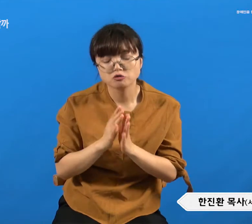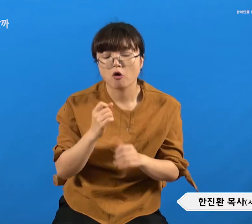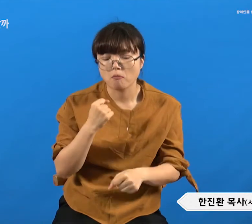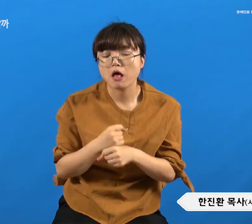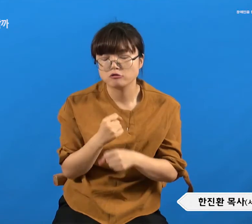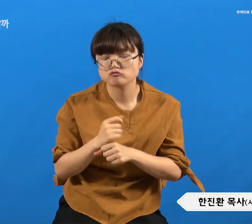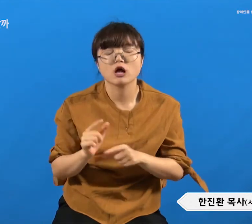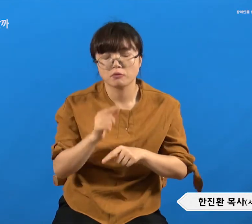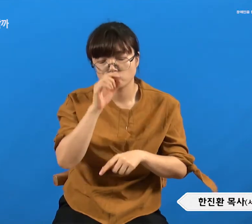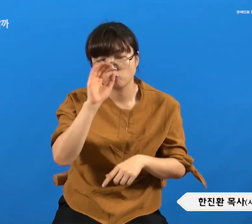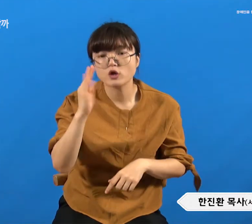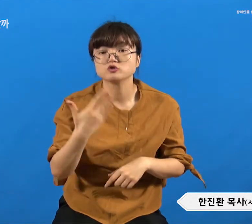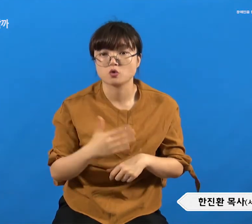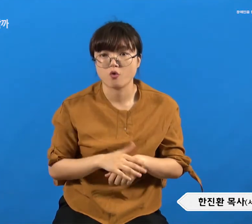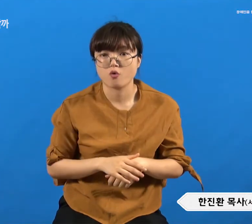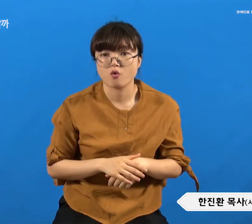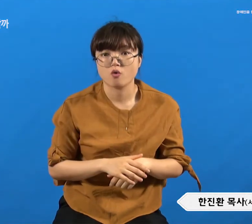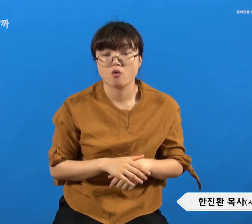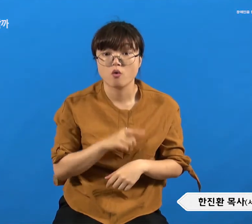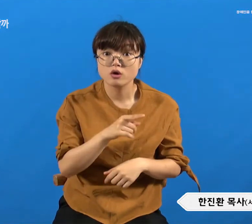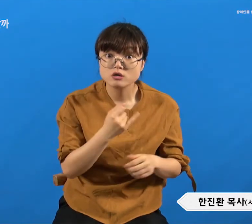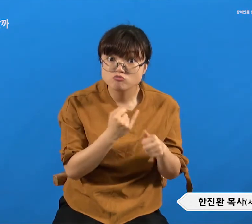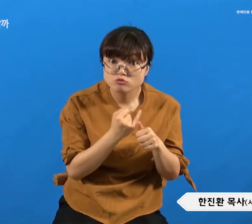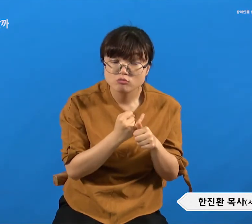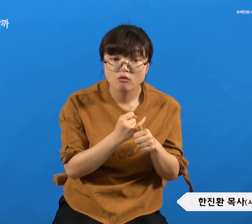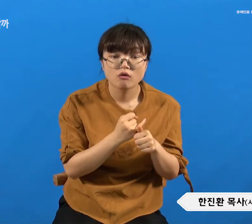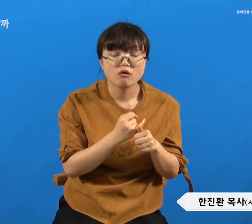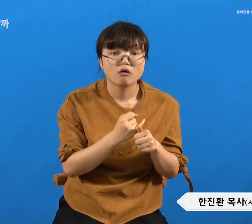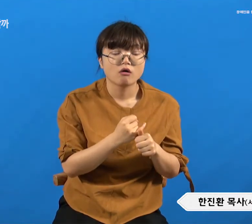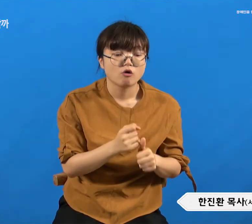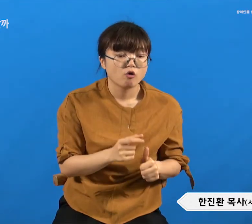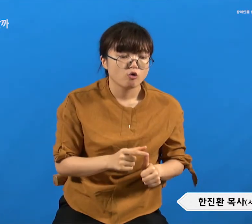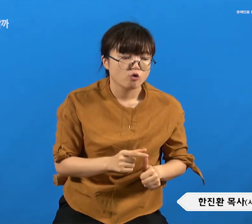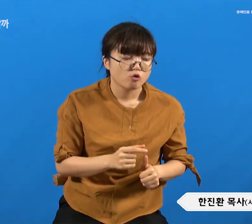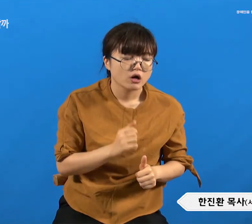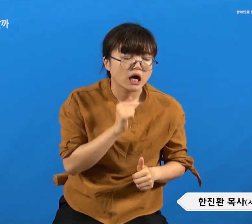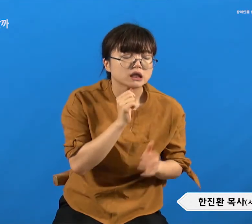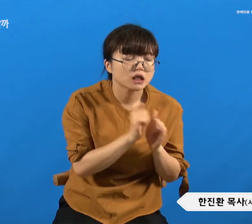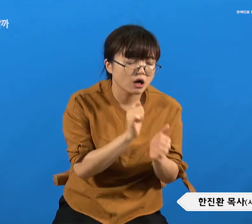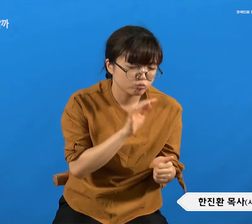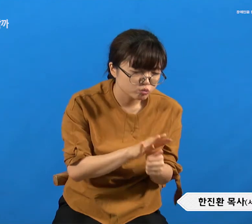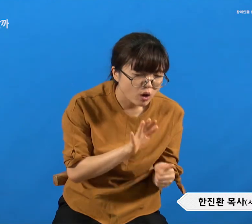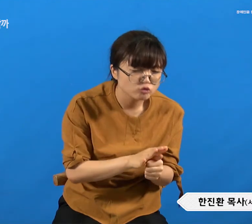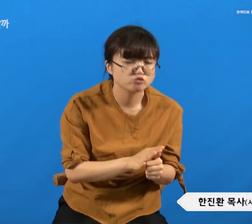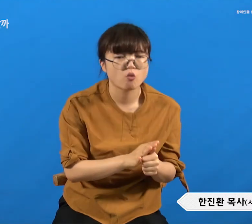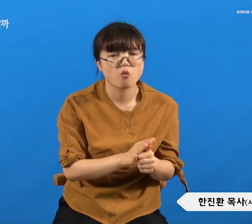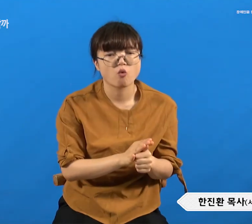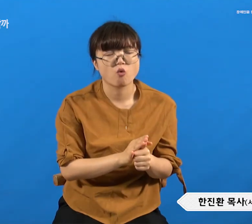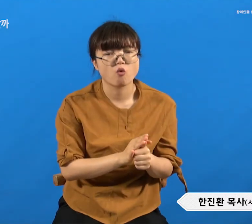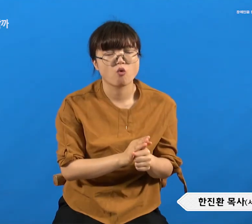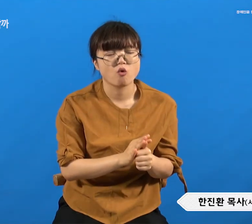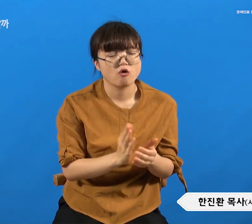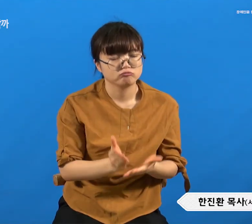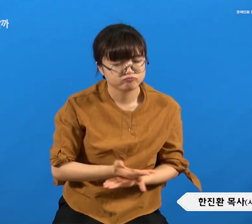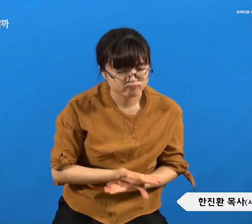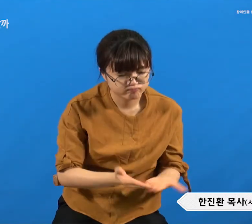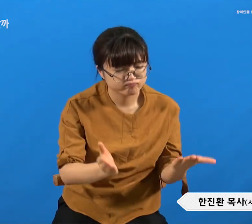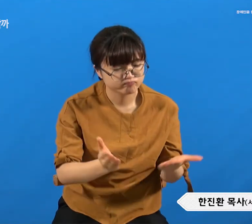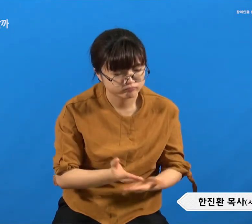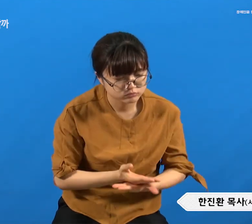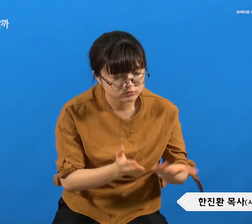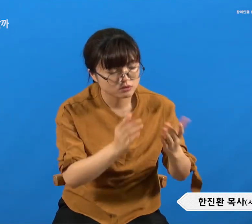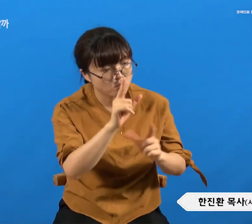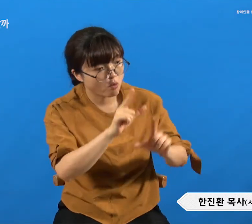그러면서 그 부부가 얼마나 구제도 많이 하고 전도도 열심히 하면서 사는지 목사님이 그